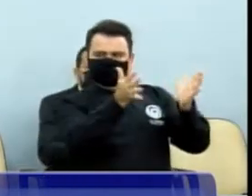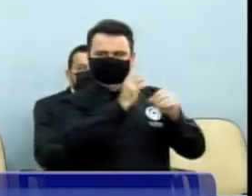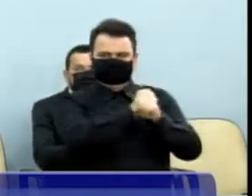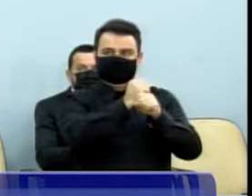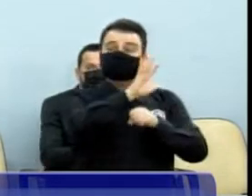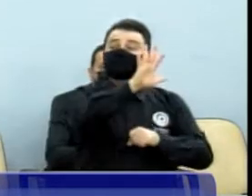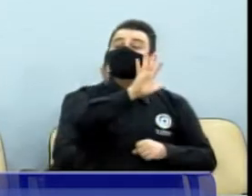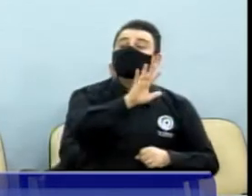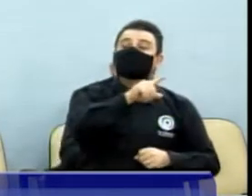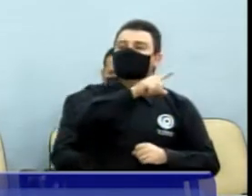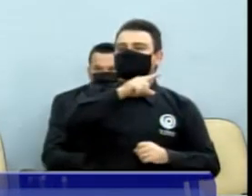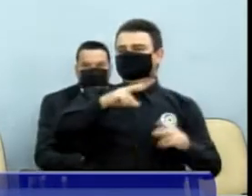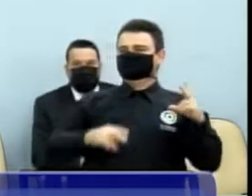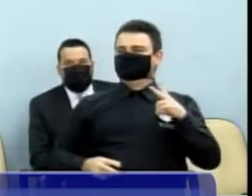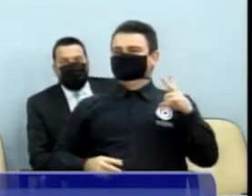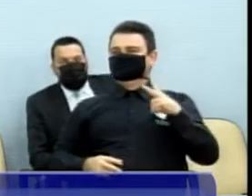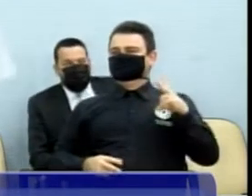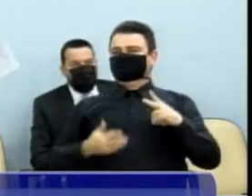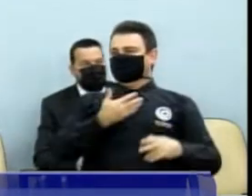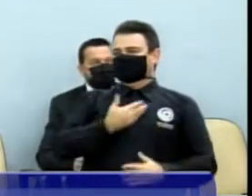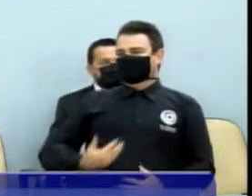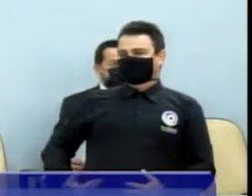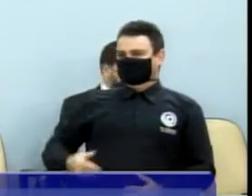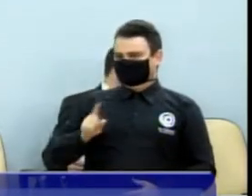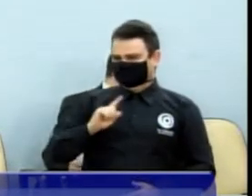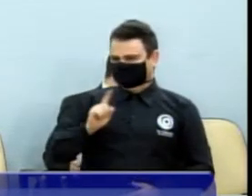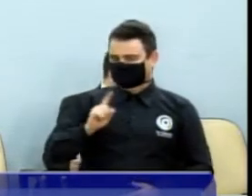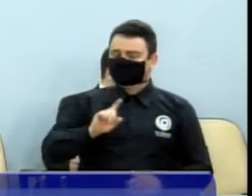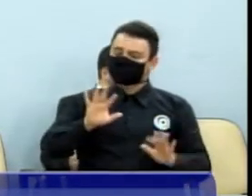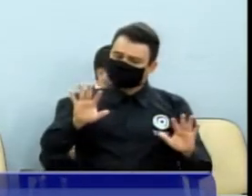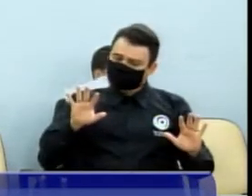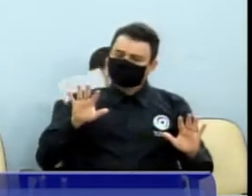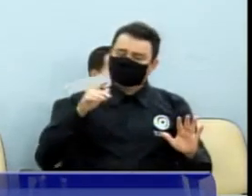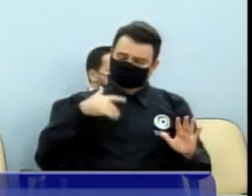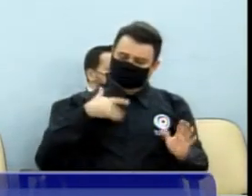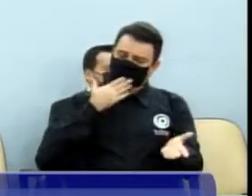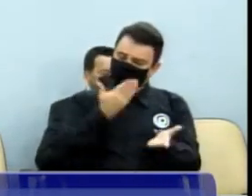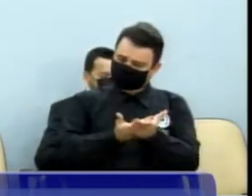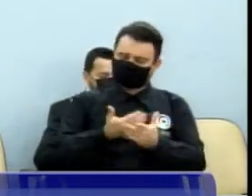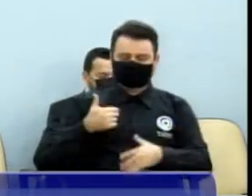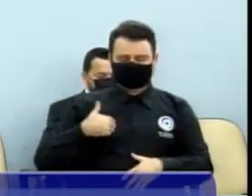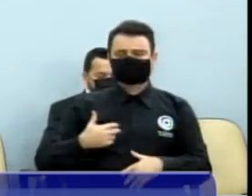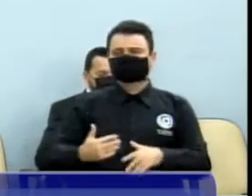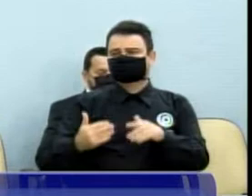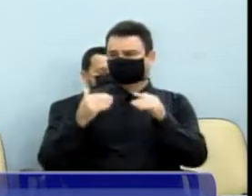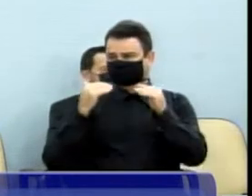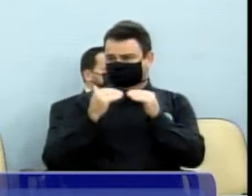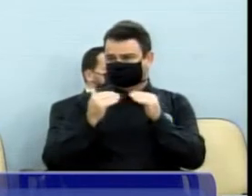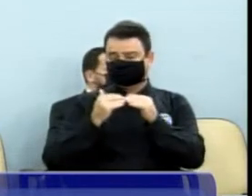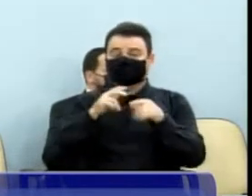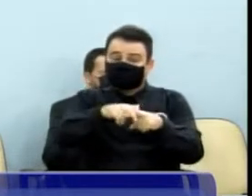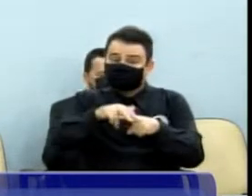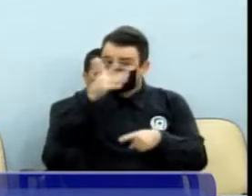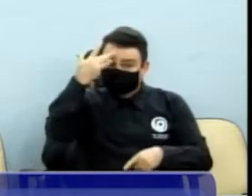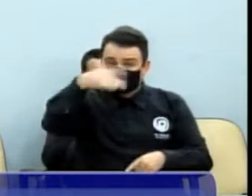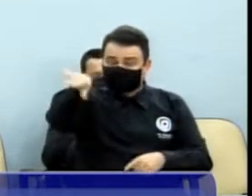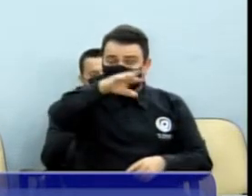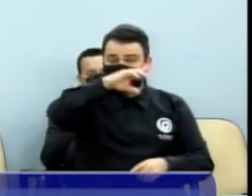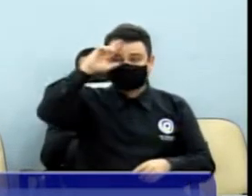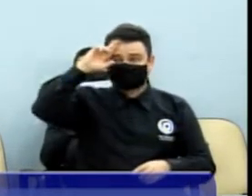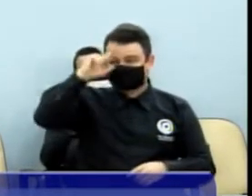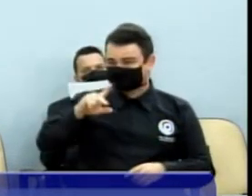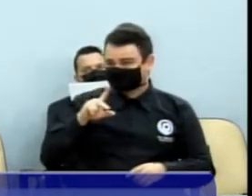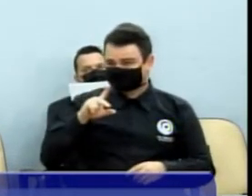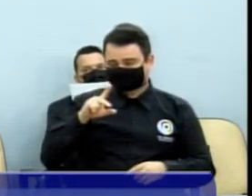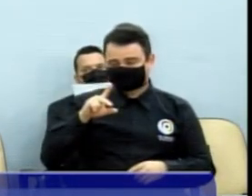favorável que também vou votar favorável ao requerimento por entender um equívoco enorme para não